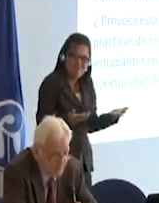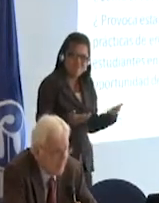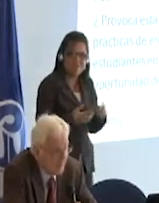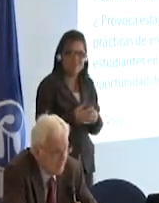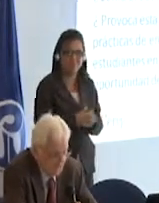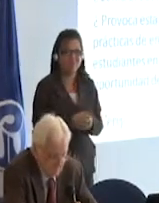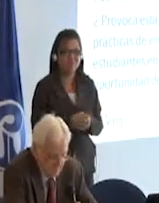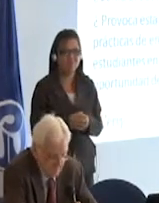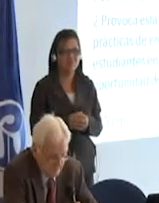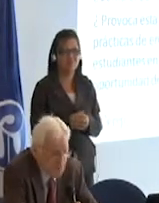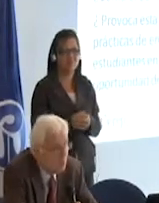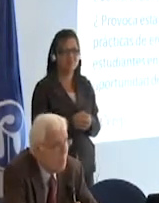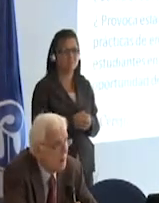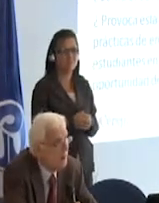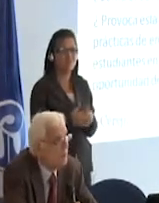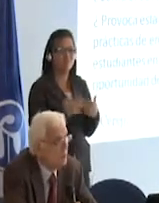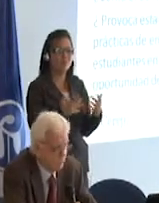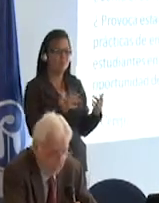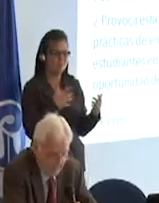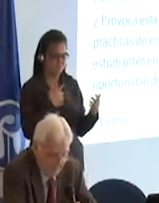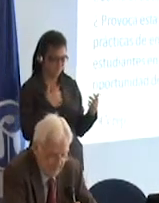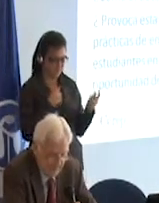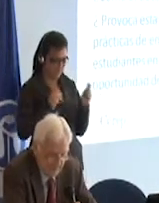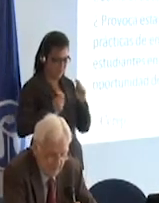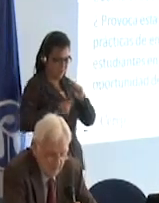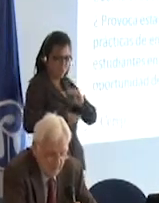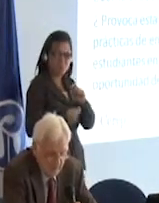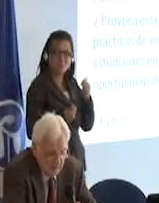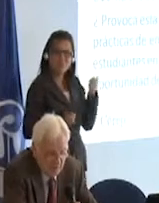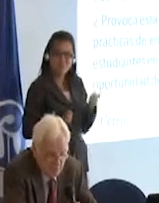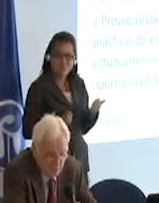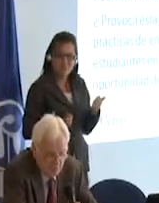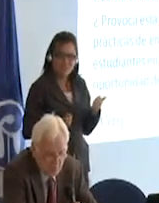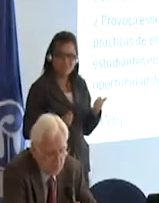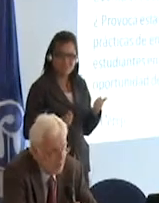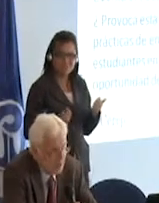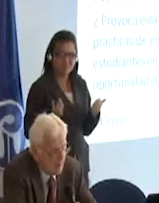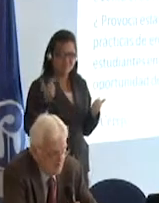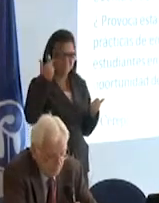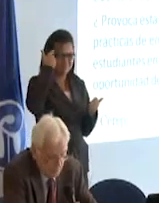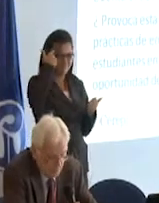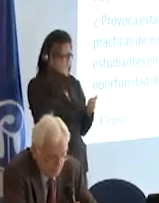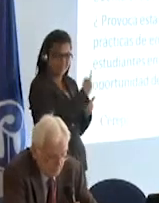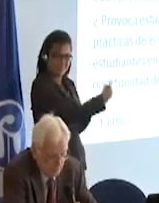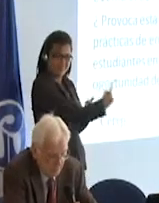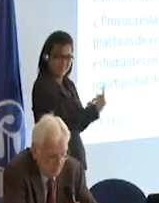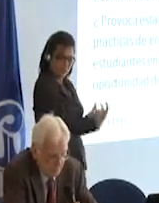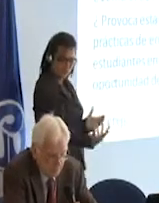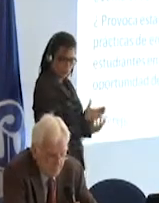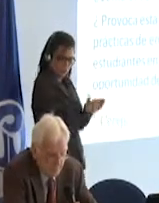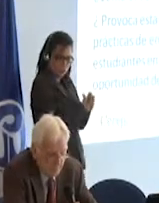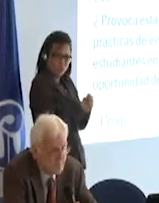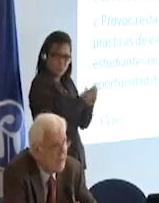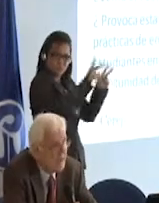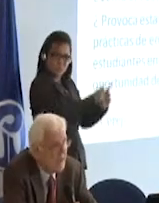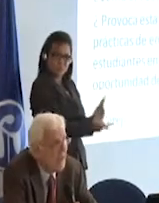changements interviennent? Comment conçoit-il l'inclusion des élèves en situation de